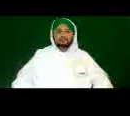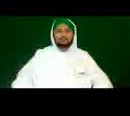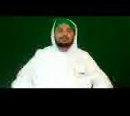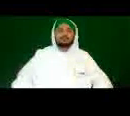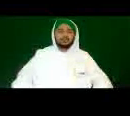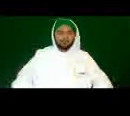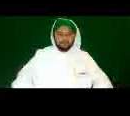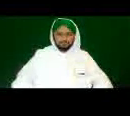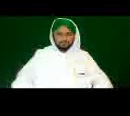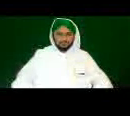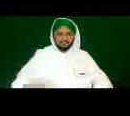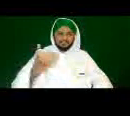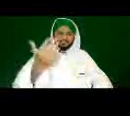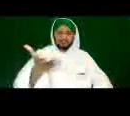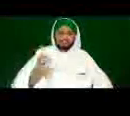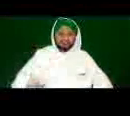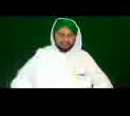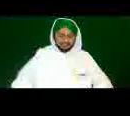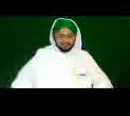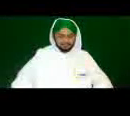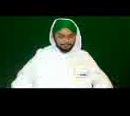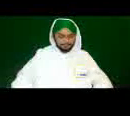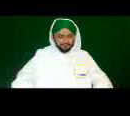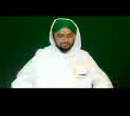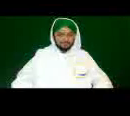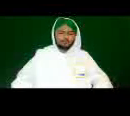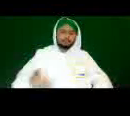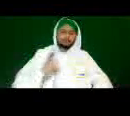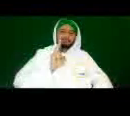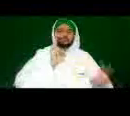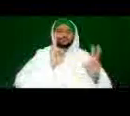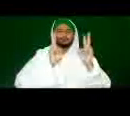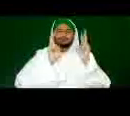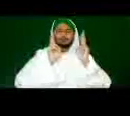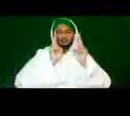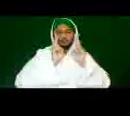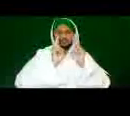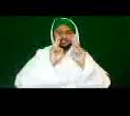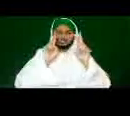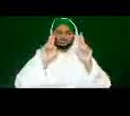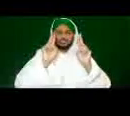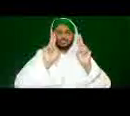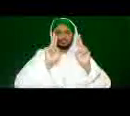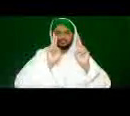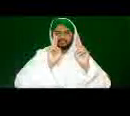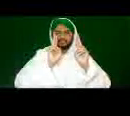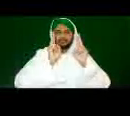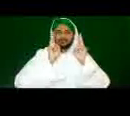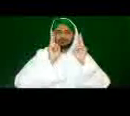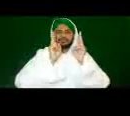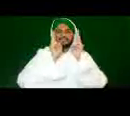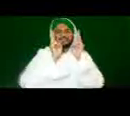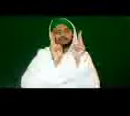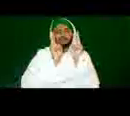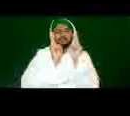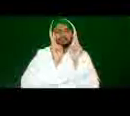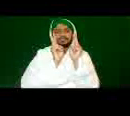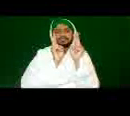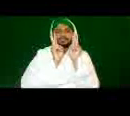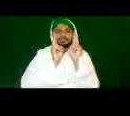گفتگو کرنا، جیسے کسی سے بات کرتے ہیں تو یہ 2 انگلیوں کی مدد سے شہادت اور اس کے برابر والی انگلی سیدھے ہاتھ کی بھی الٹے ہاتھ کے بھی، یہ دونوں انگلیاں